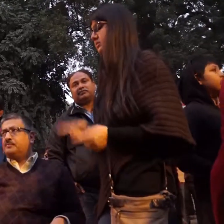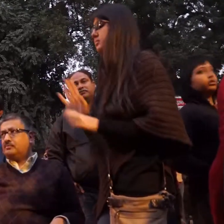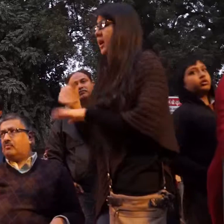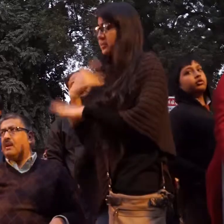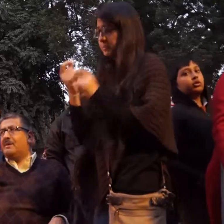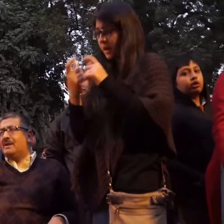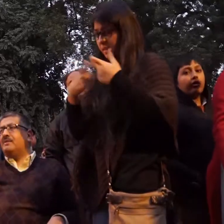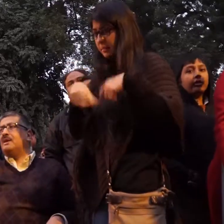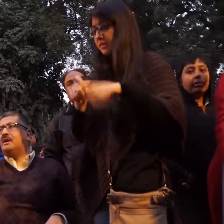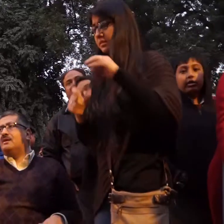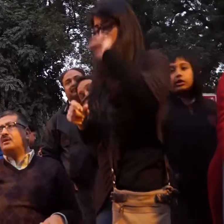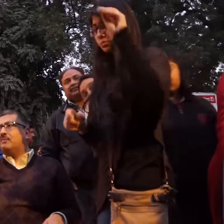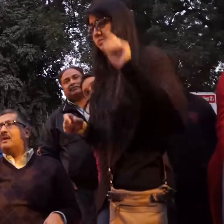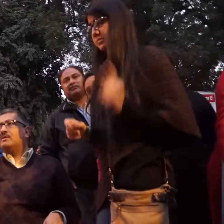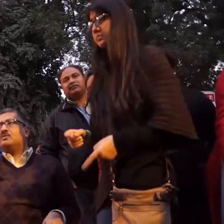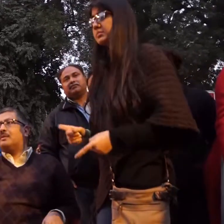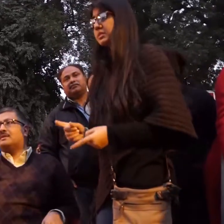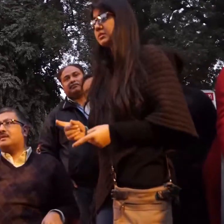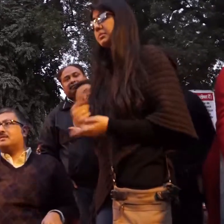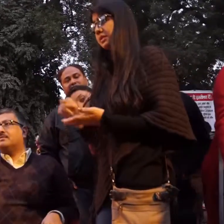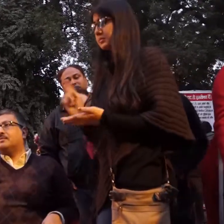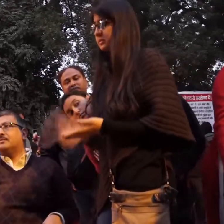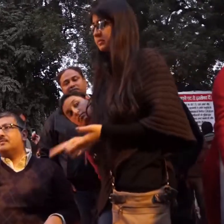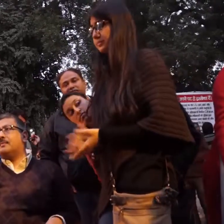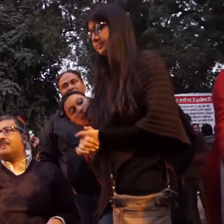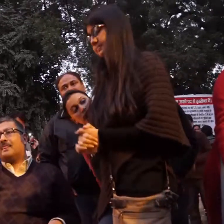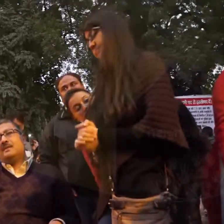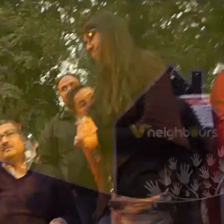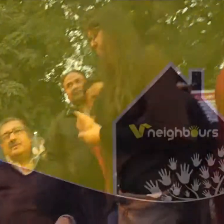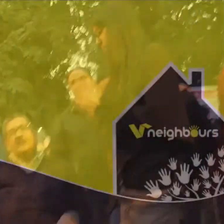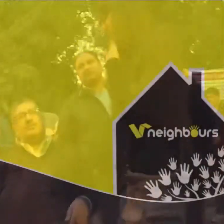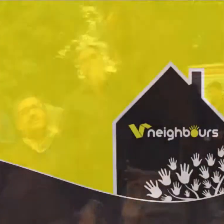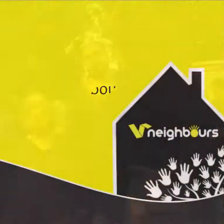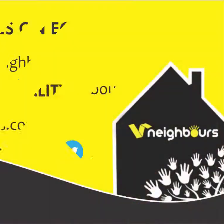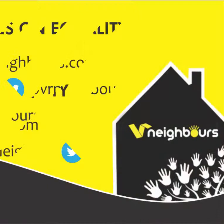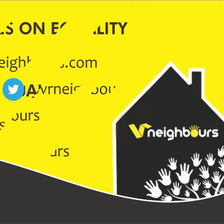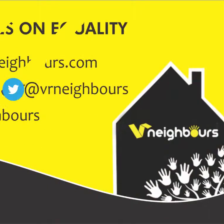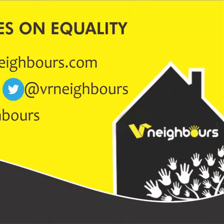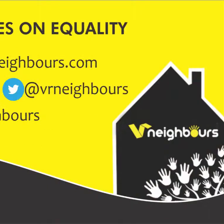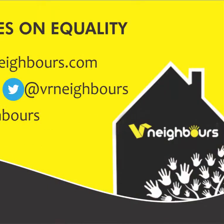पार्लियामेंट में लाए, पार्लियामेंट इसको पास करें।